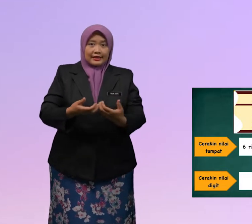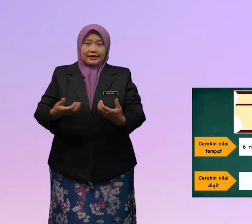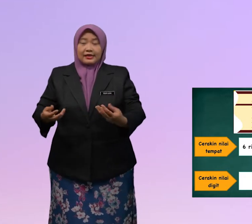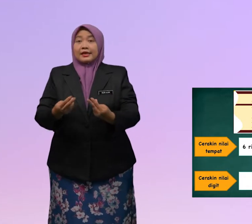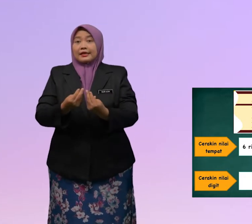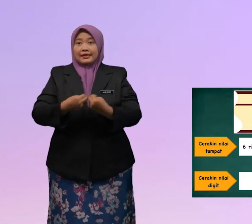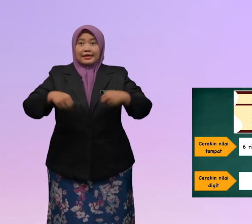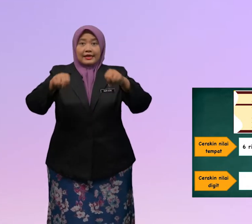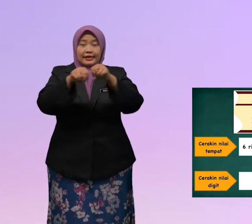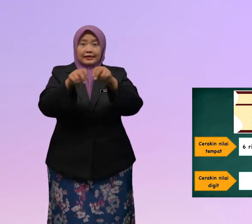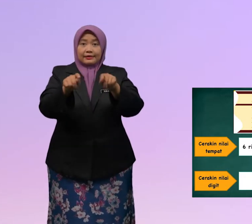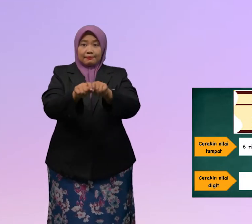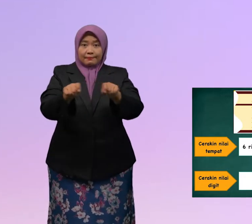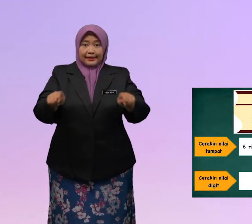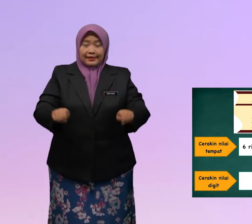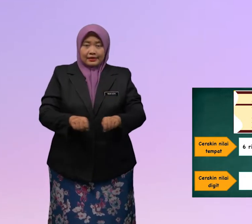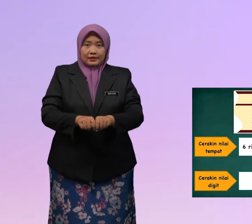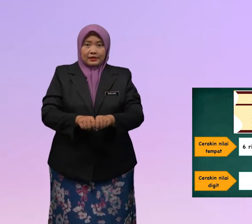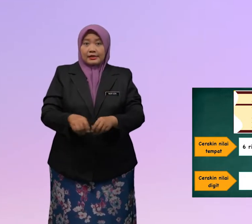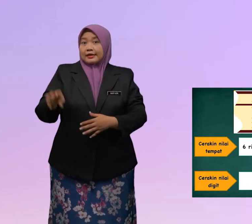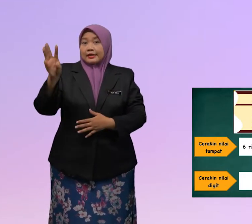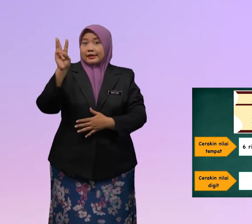Cerakin nilai tempat